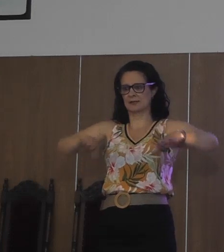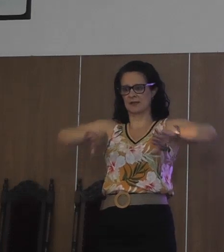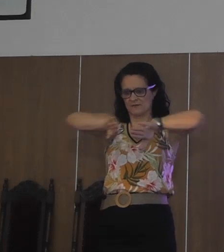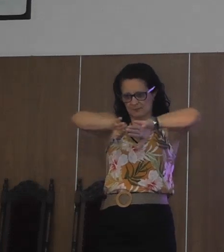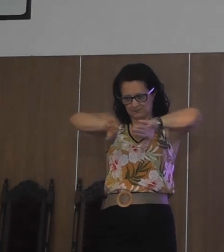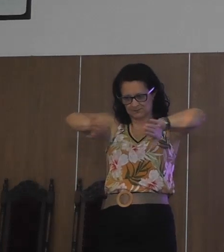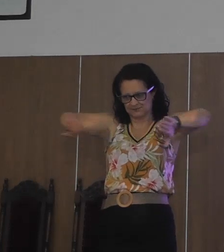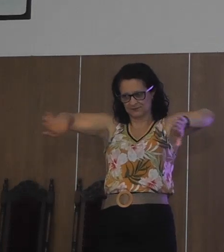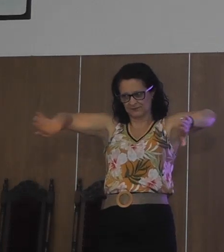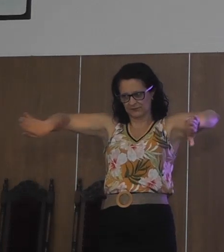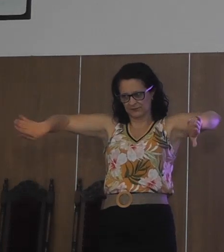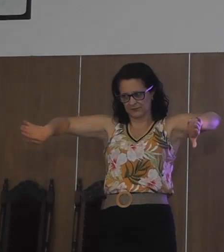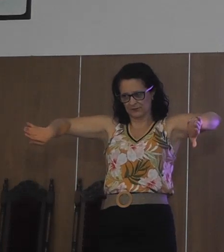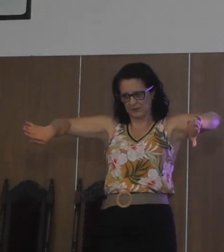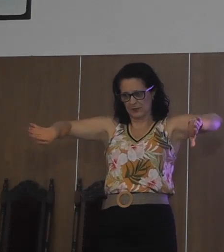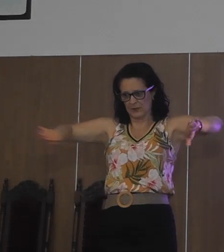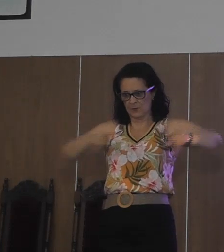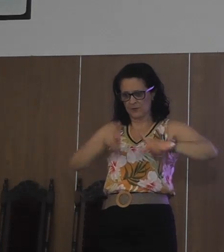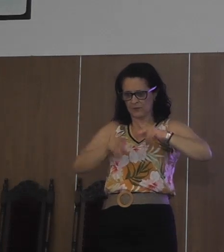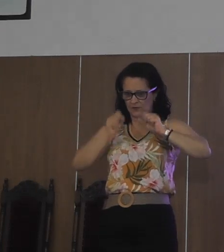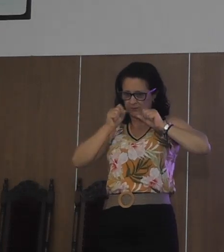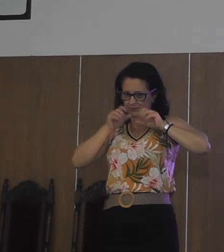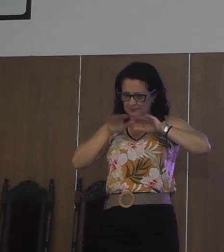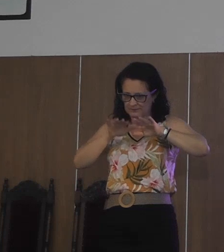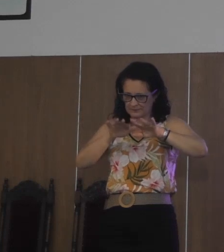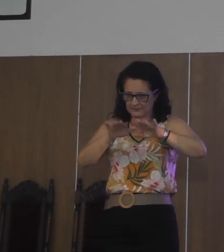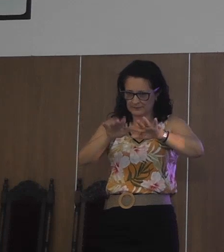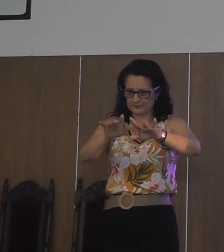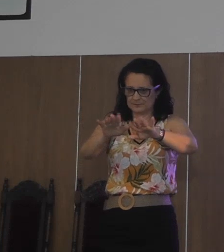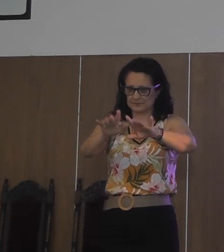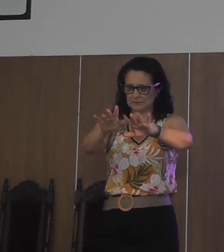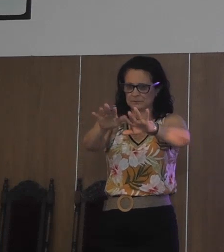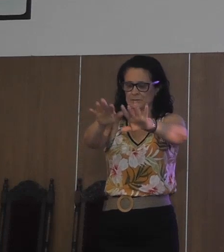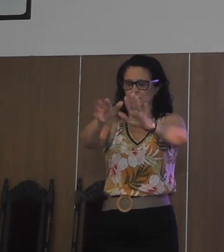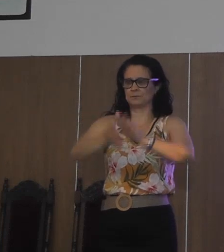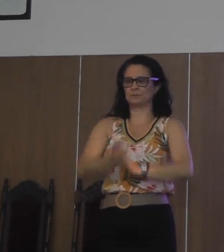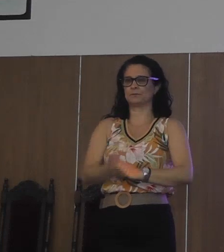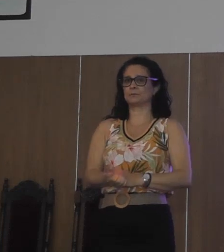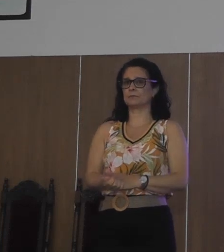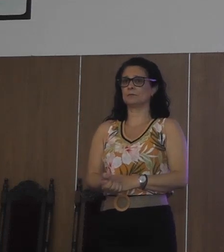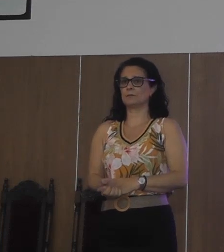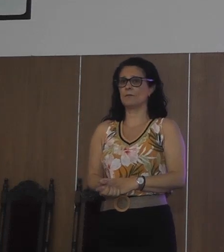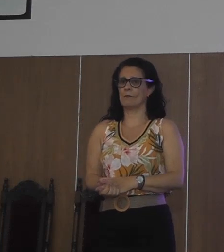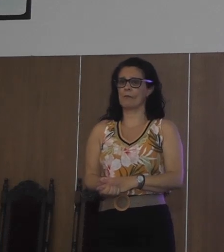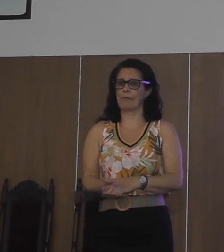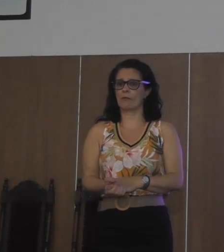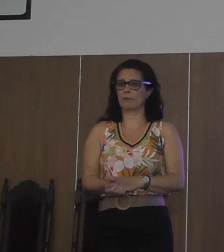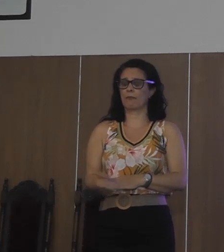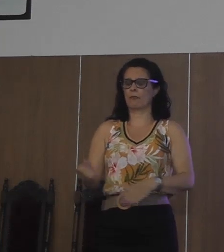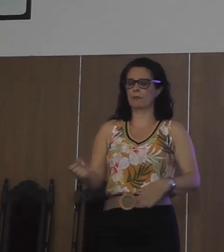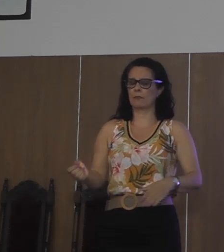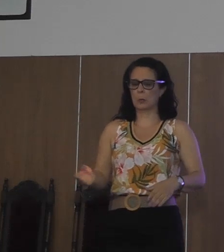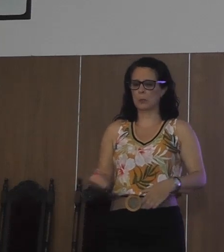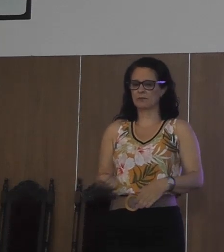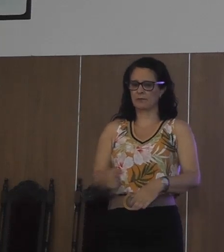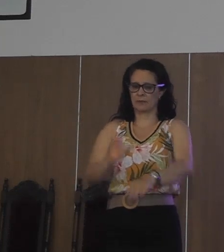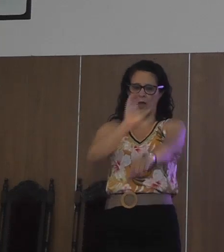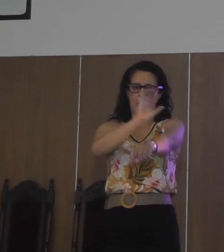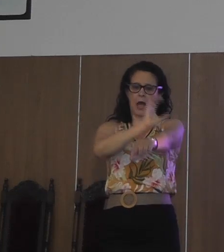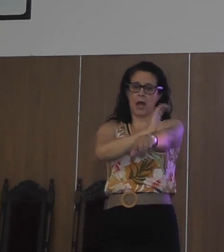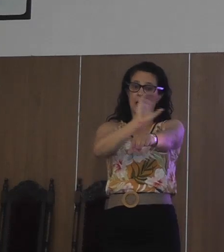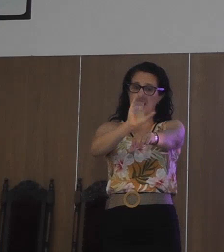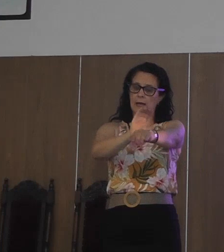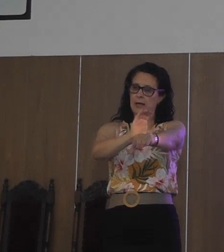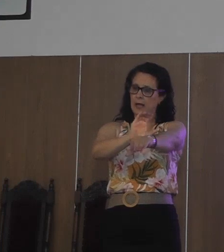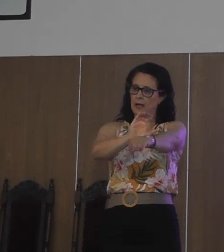Havia dentro daquela cultura daquele povo, que era composto por 31 cidades. Canaã era dominado por